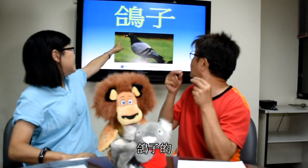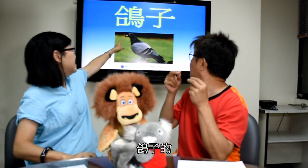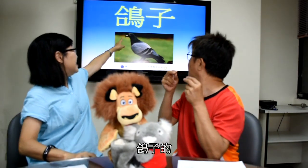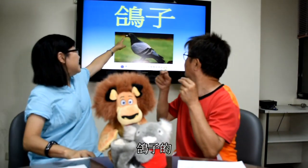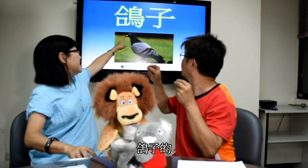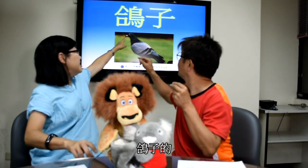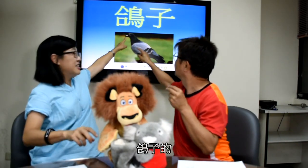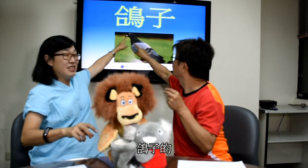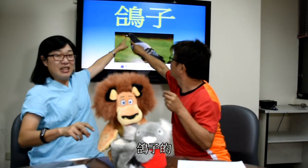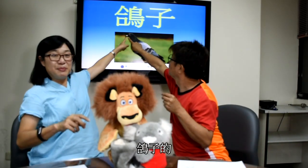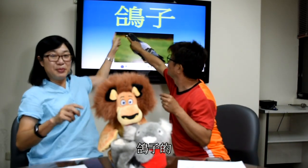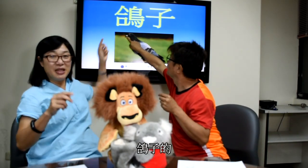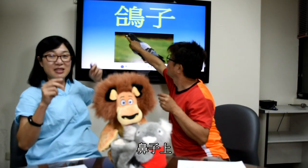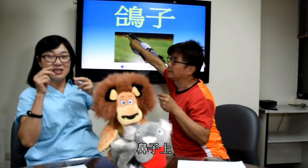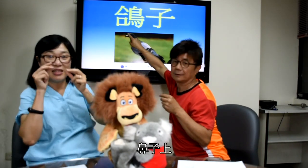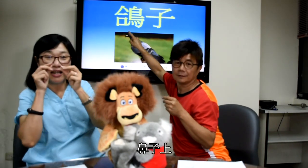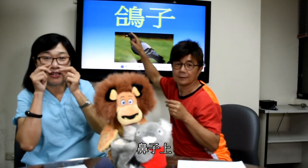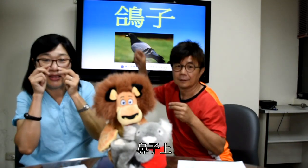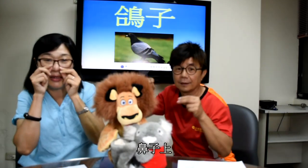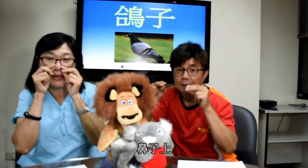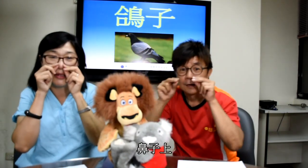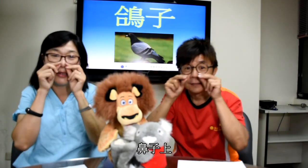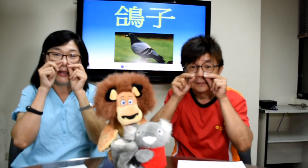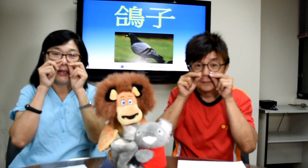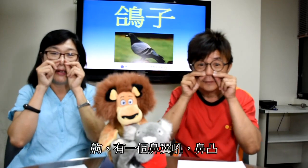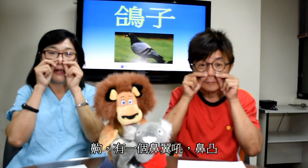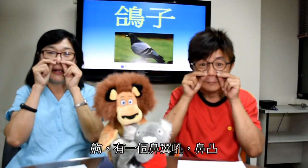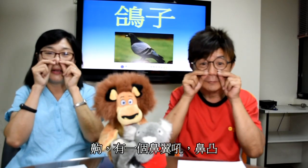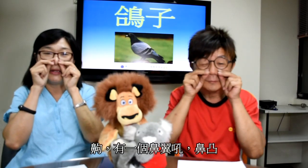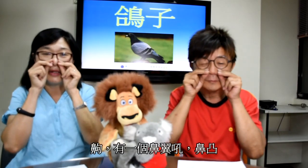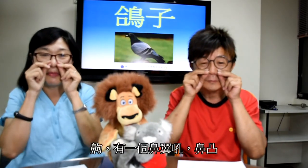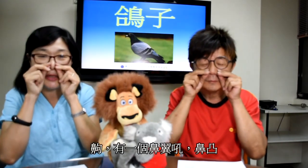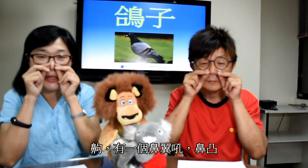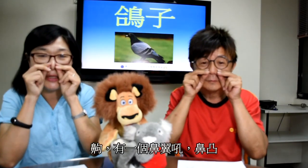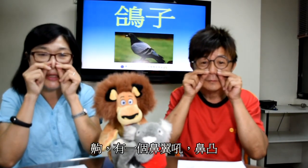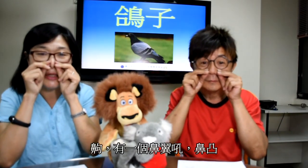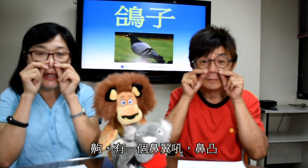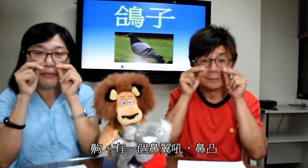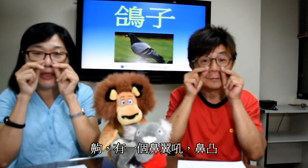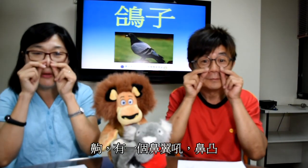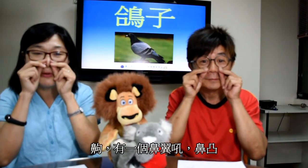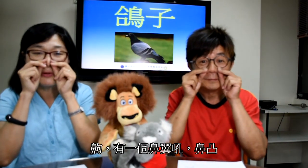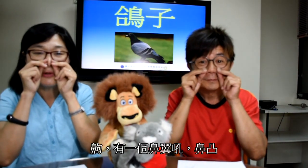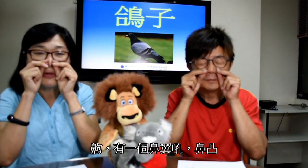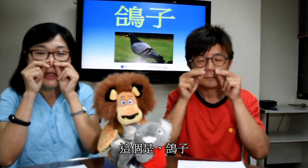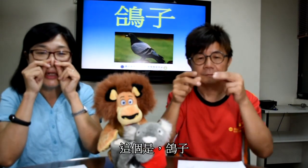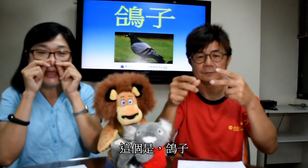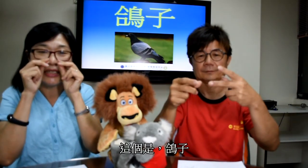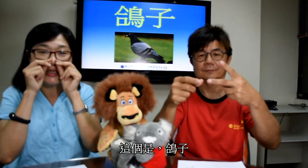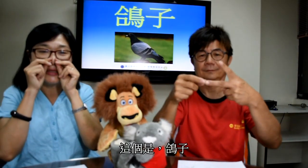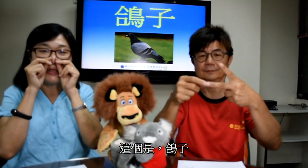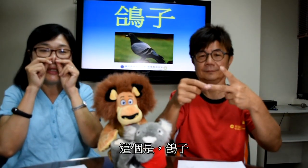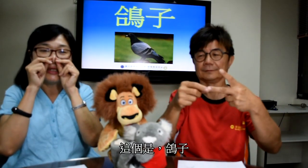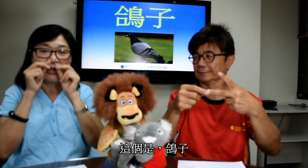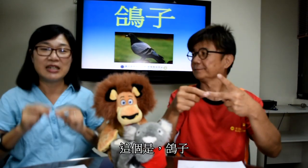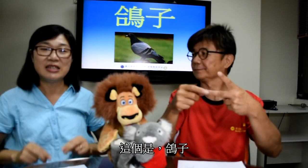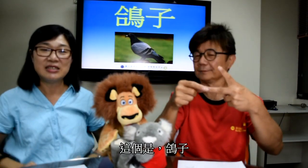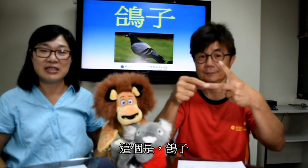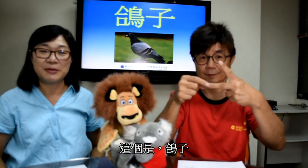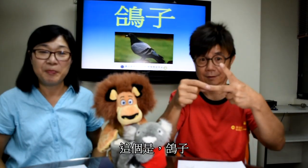的鼻子上，有一个鼻翼，鼻突，这个是鸽子。